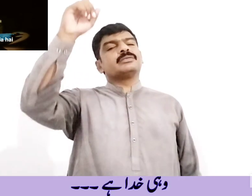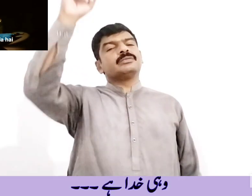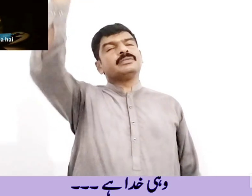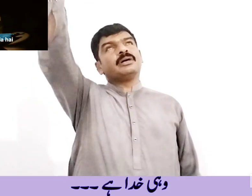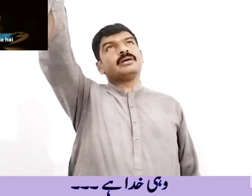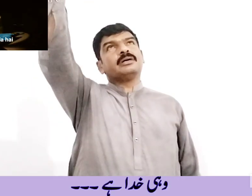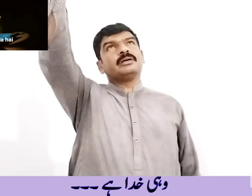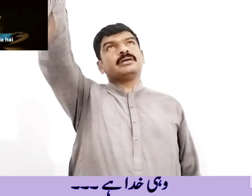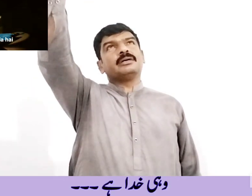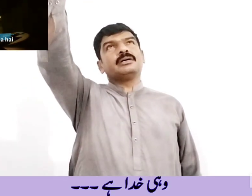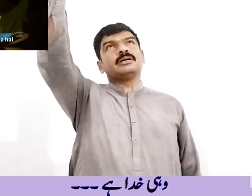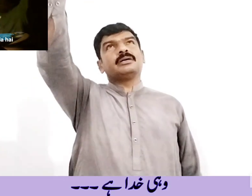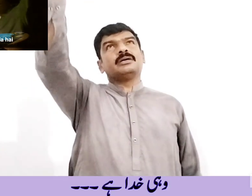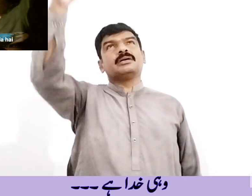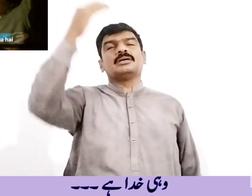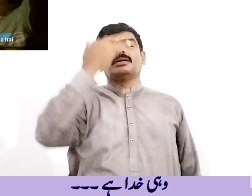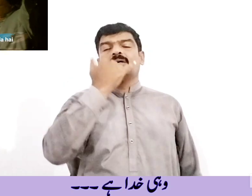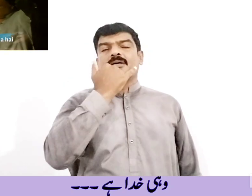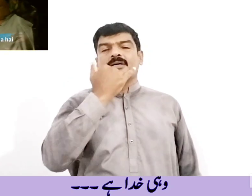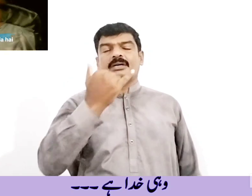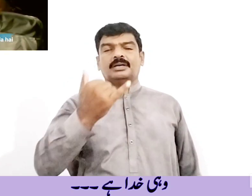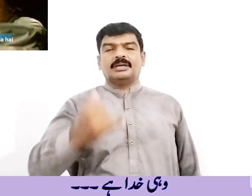वही खुदा